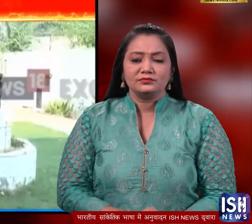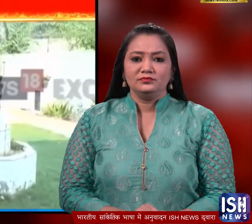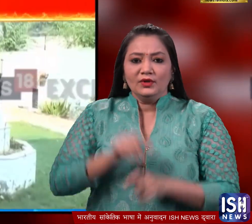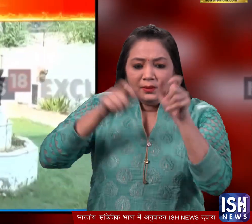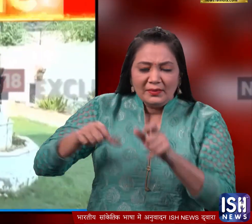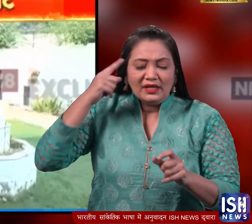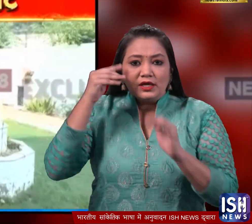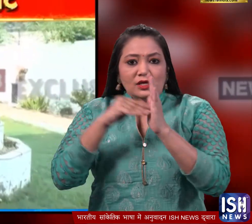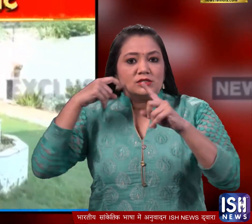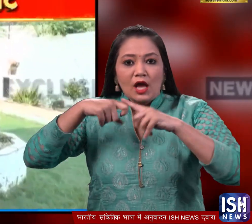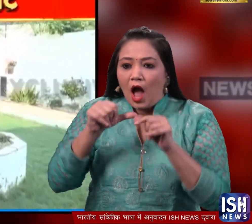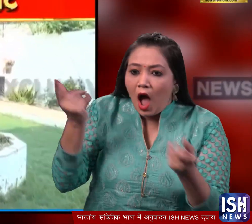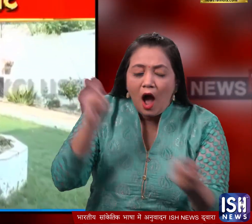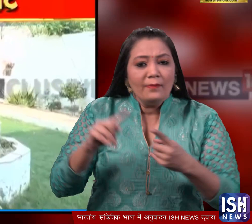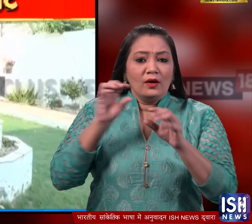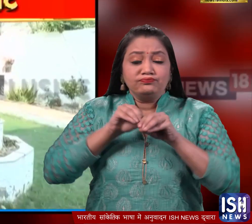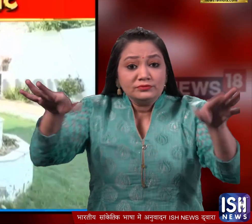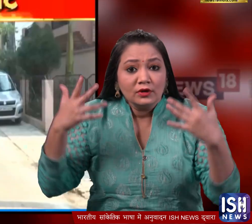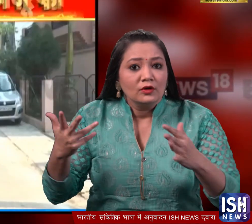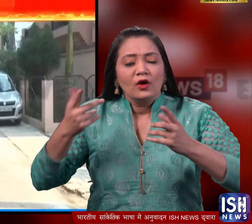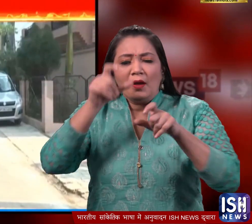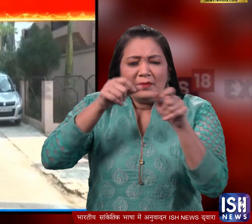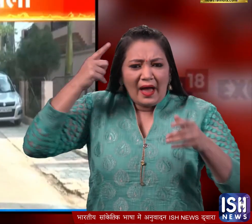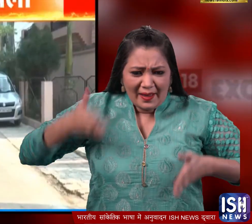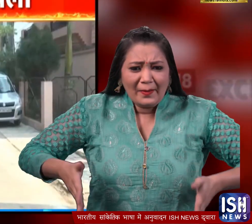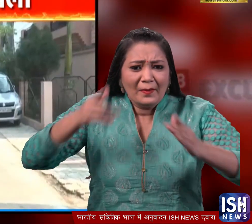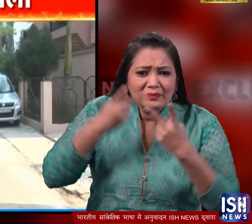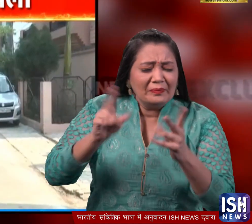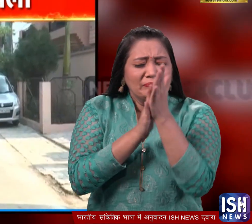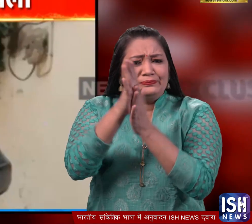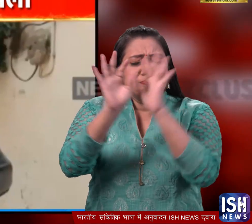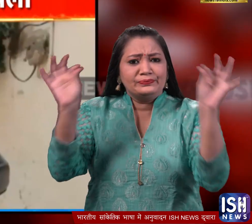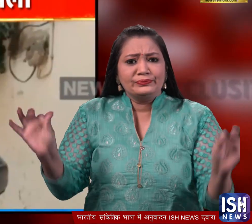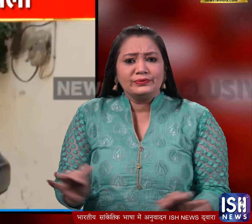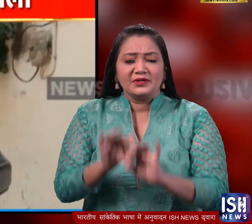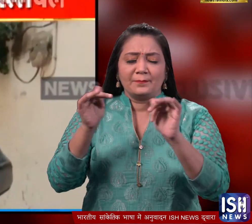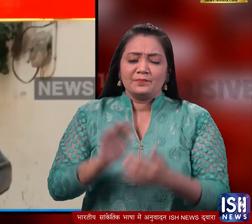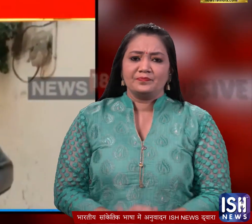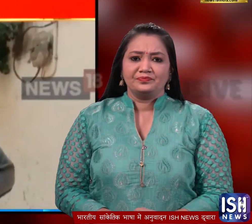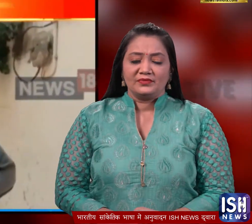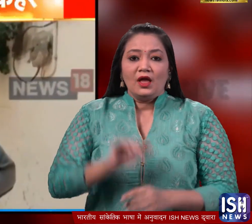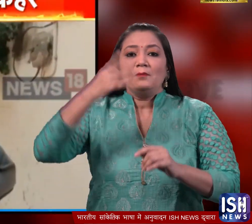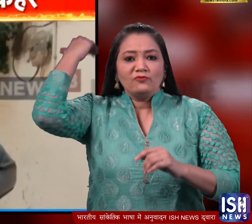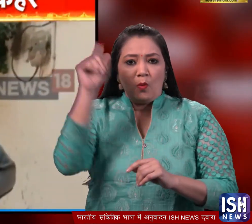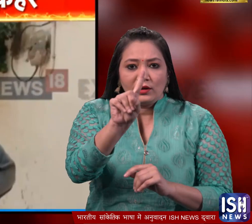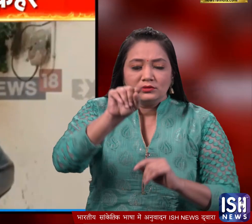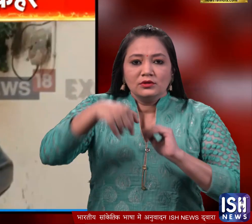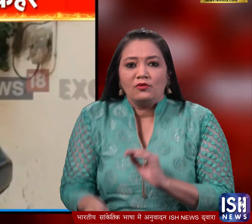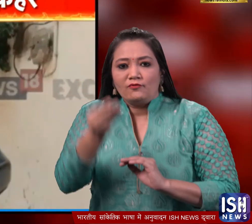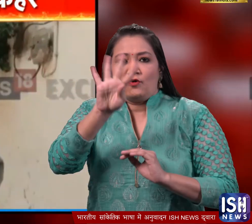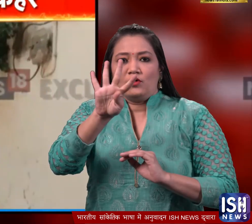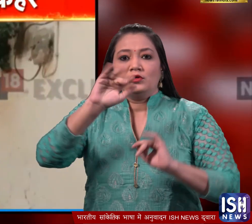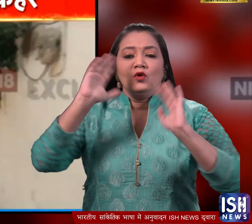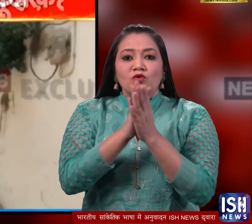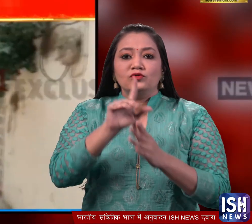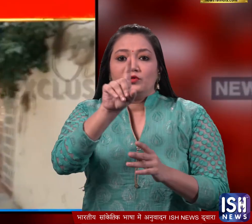लोगों को अपने आसपास जीका वायरस की मौजूदगी का पता चला तो गलियों में सन्नाटा पसर गया। पहले और 1, फिर 4 और अब 10 मरीज